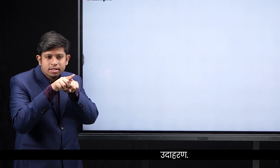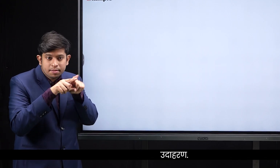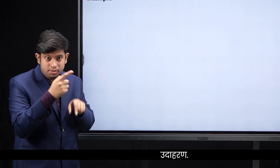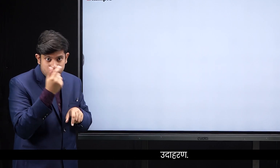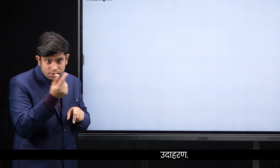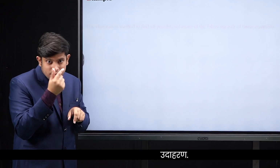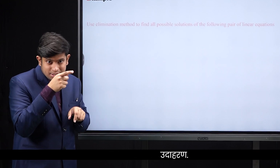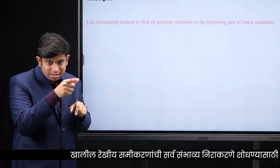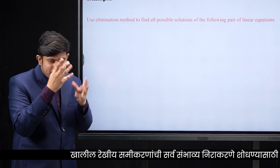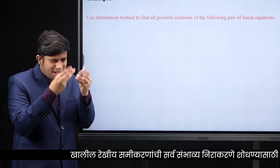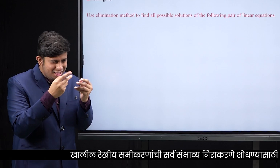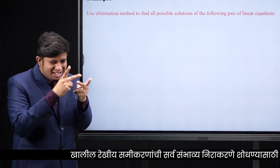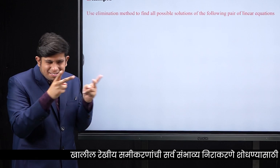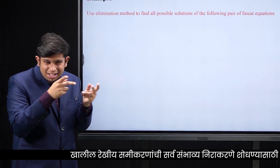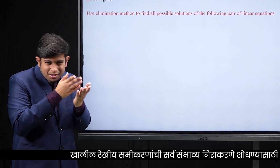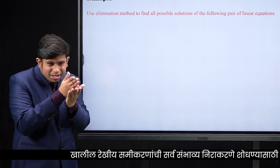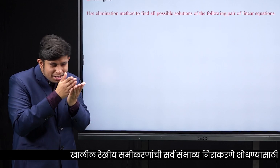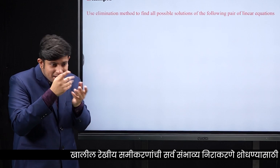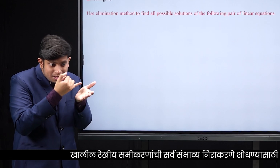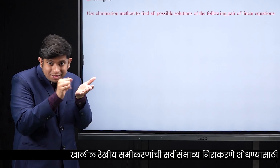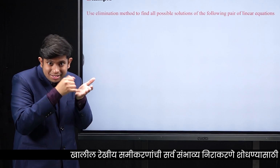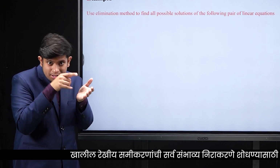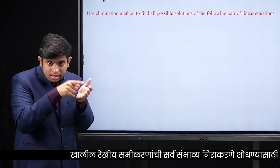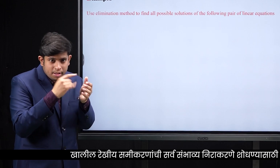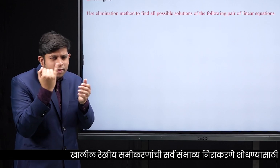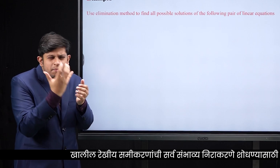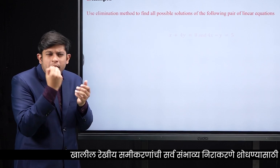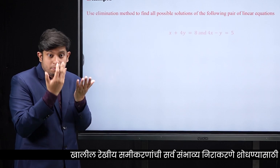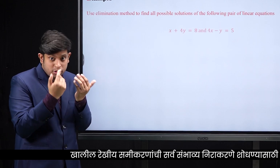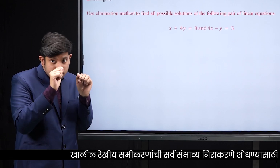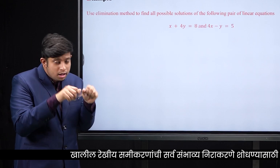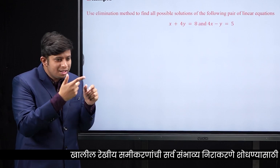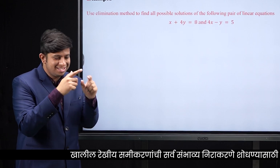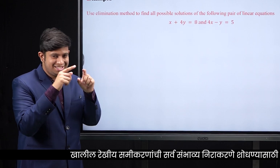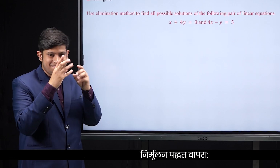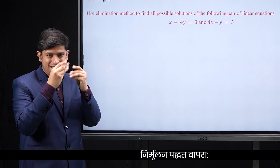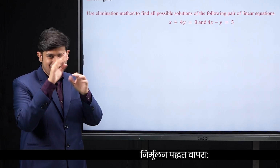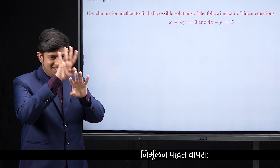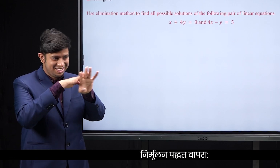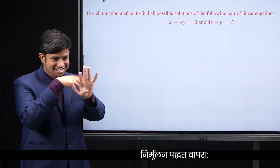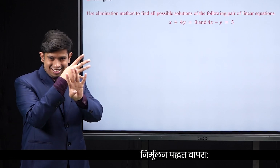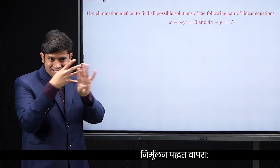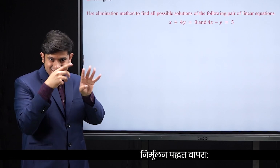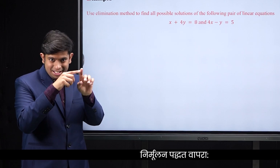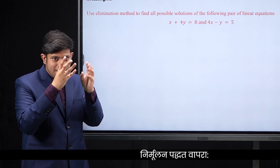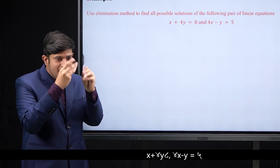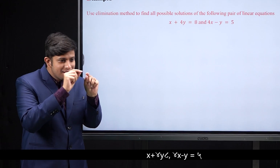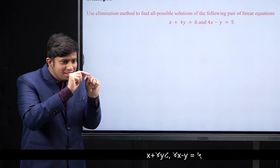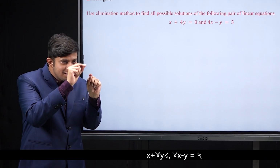उदाहरण: खालील रेखीय समीकरणांची सर्व संभाव्य निराकरणे शोधण्यासाठी निर्मूलन पद्धत वापरा. x